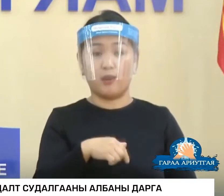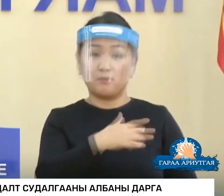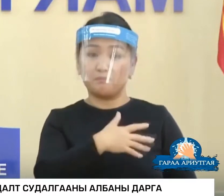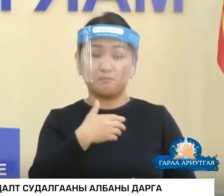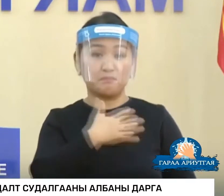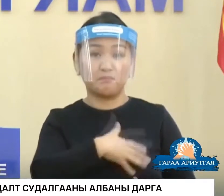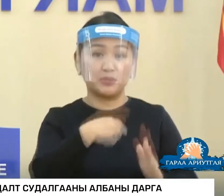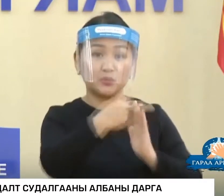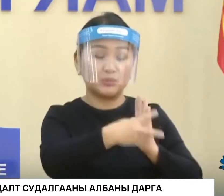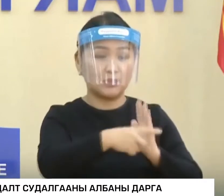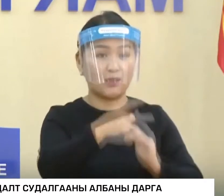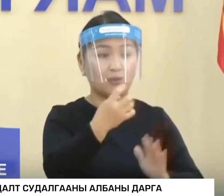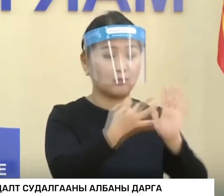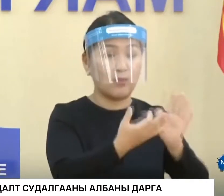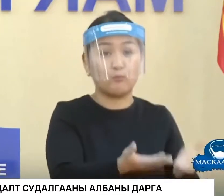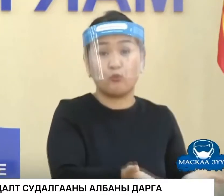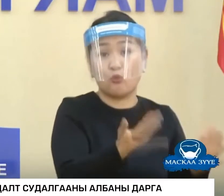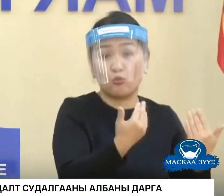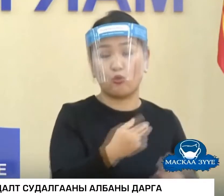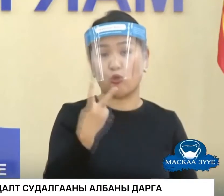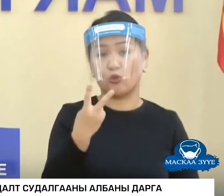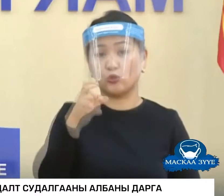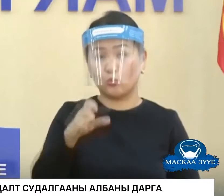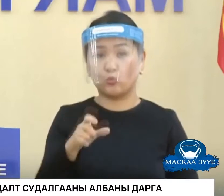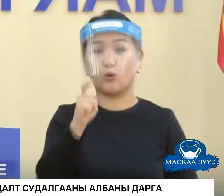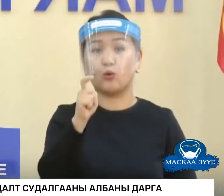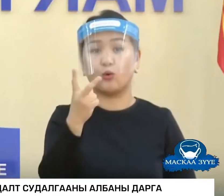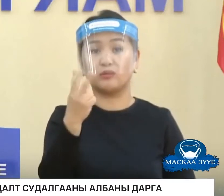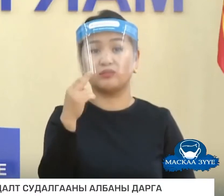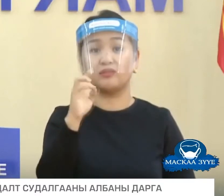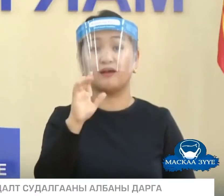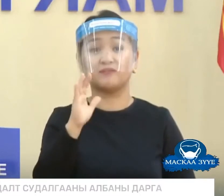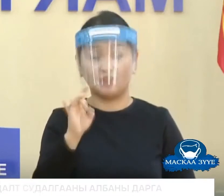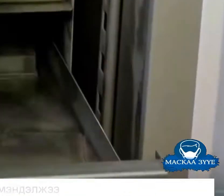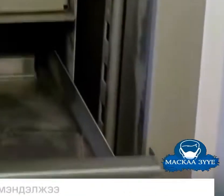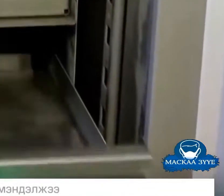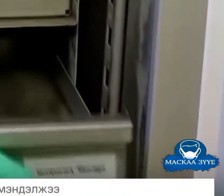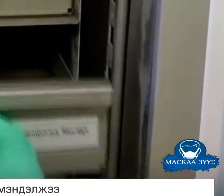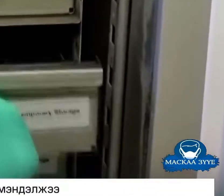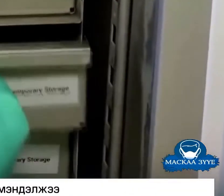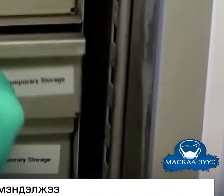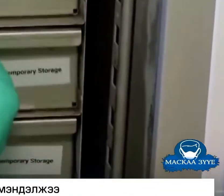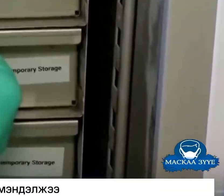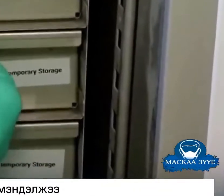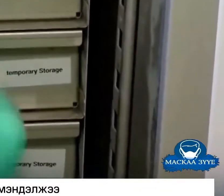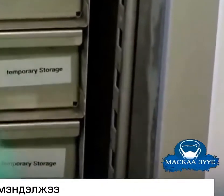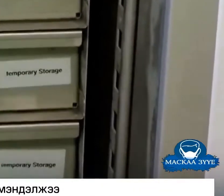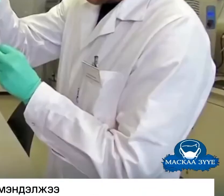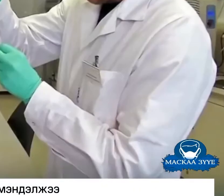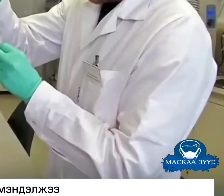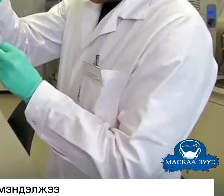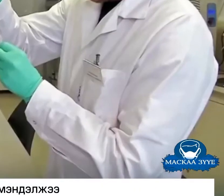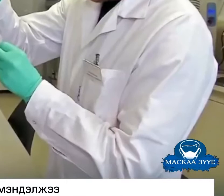-й хэн эмчелиг, 2-й хэн эмьэн,-эм байдыр хөнгө, 2-й би-эм байдыр хөндүхтур байд. Oto goor үлсэй өмжэн 13-мэй 13